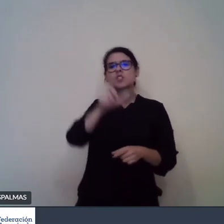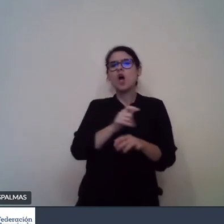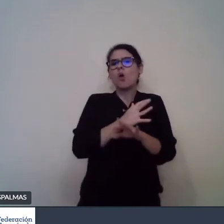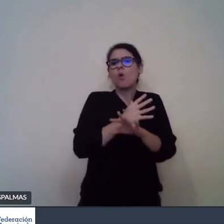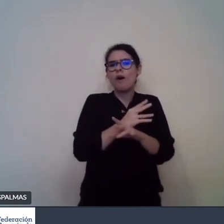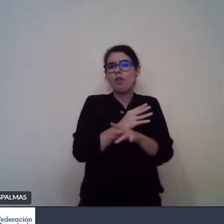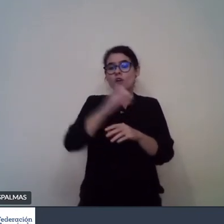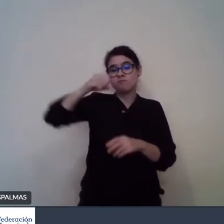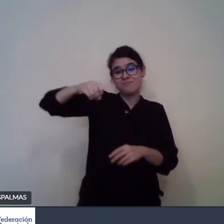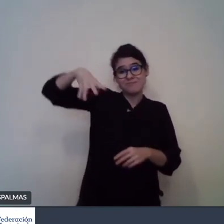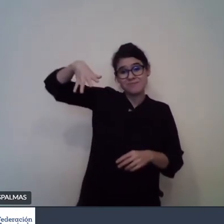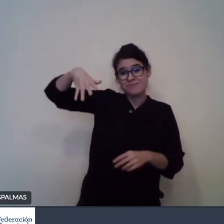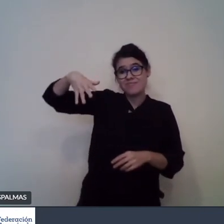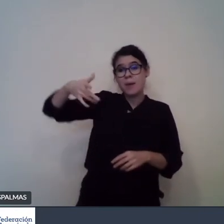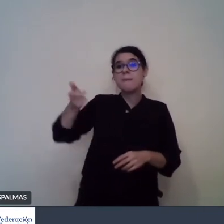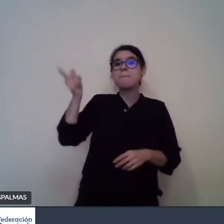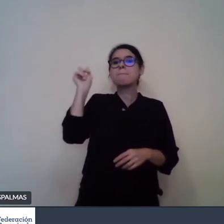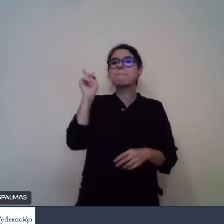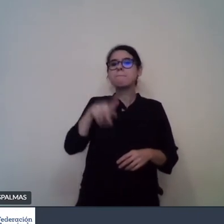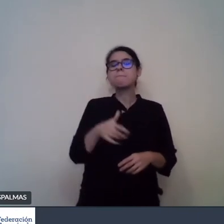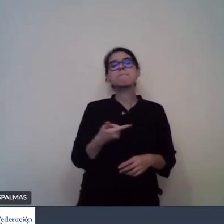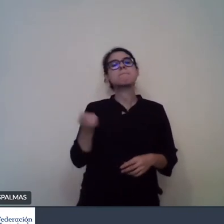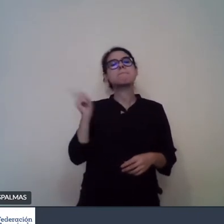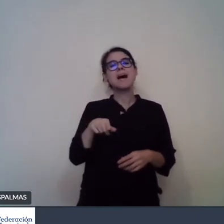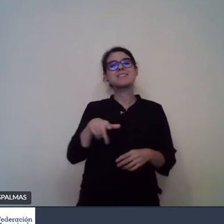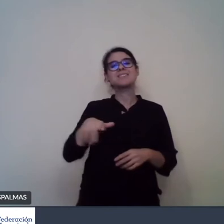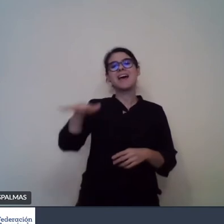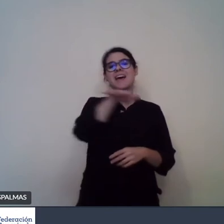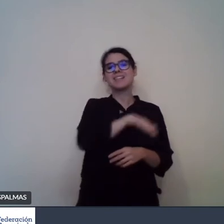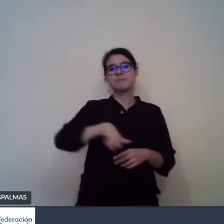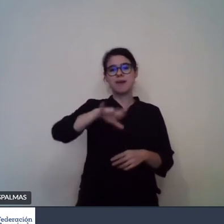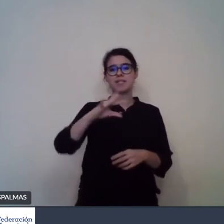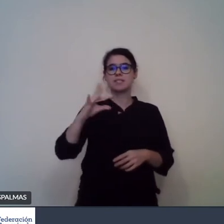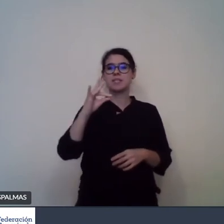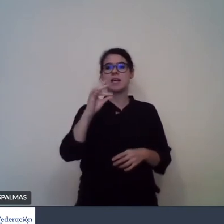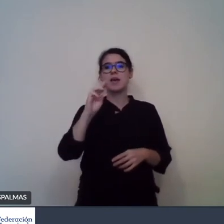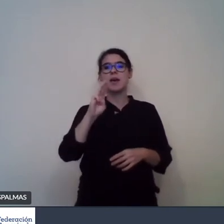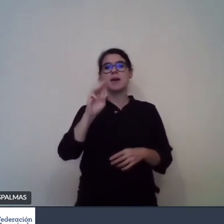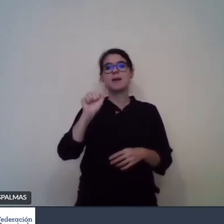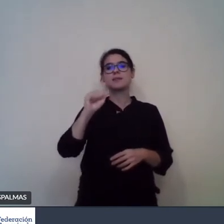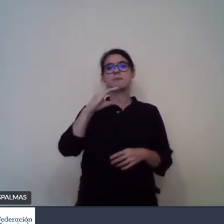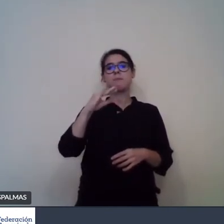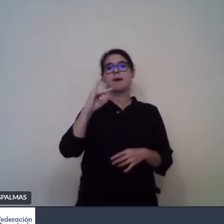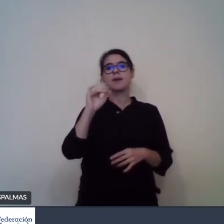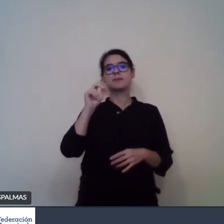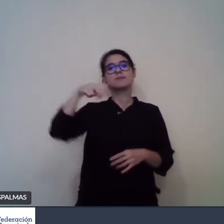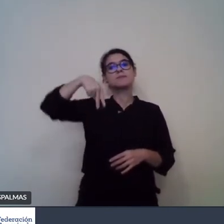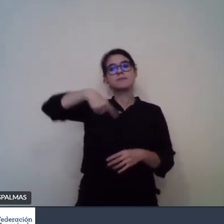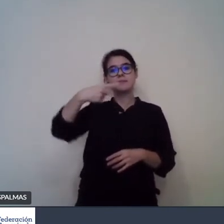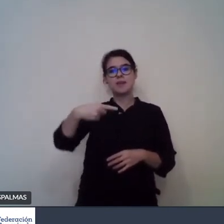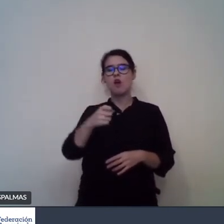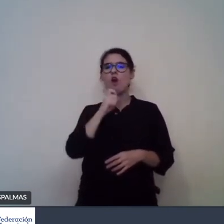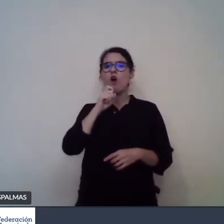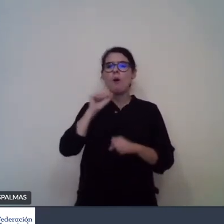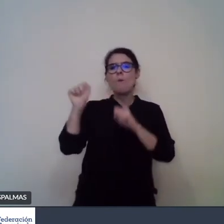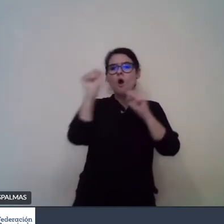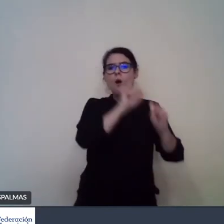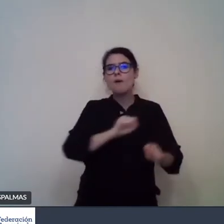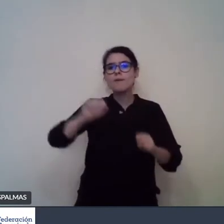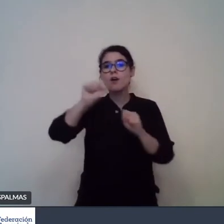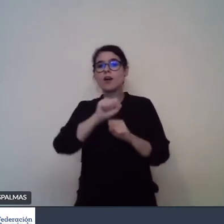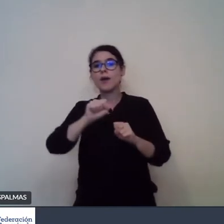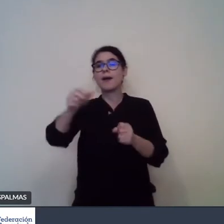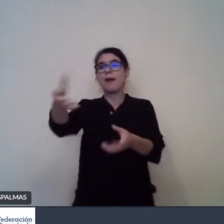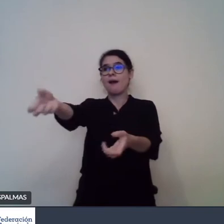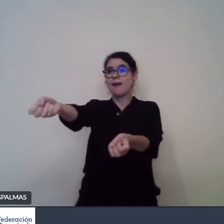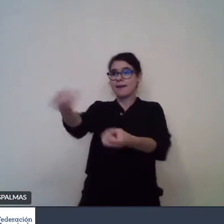Y el spacing que tenemos aquí. ¿Cómo tenemos ese bloqueo para venir a recibir? Probablemente este jugador podría haber recibido